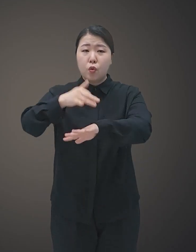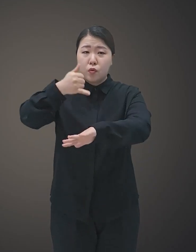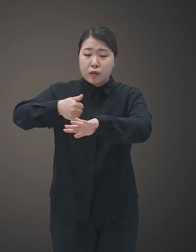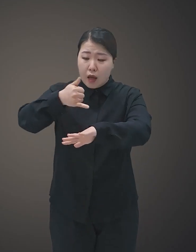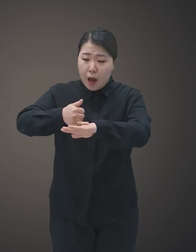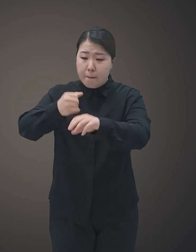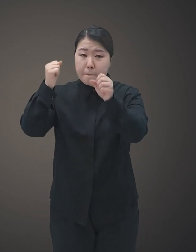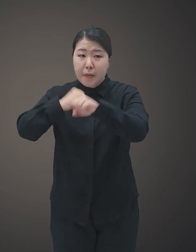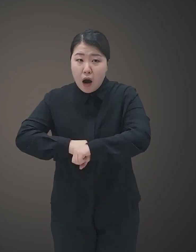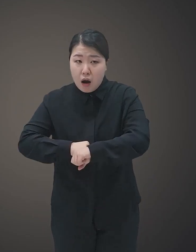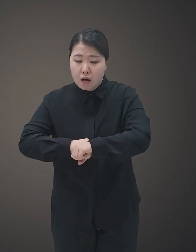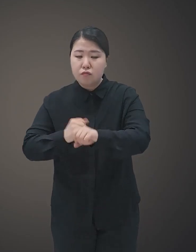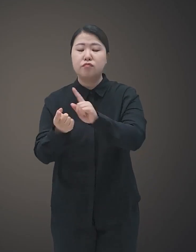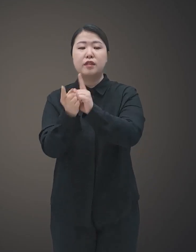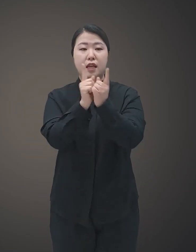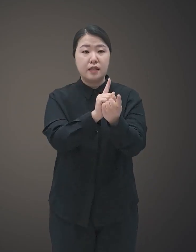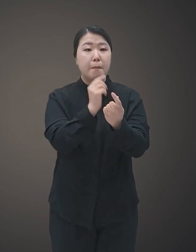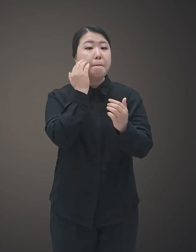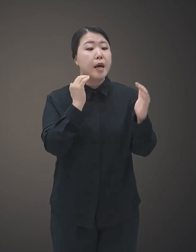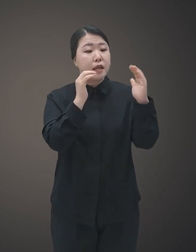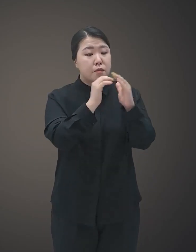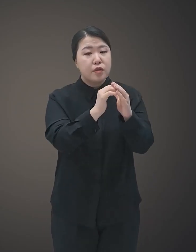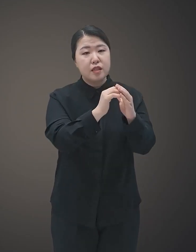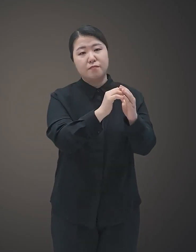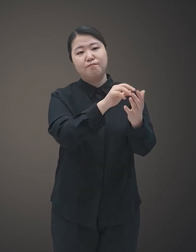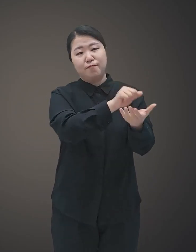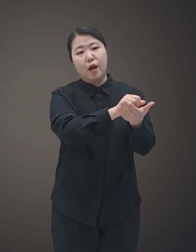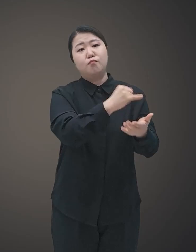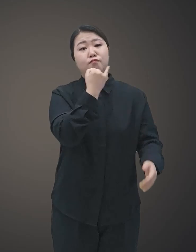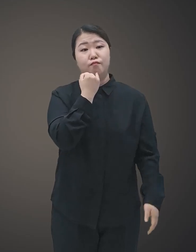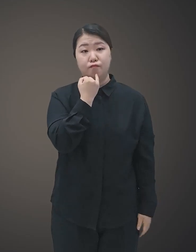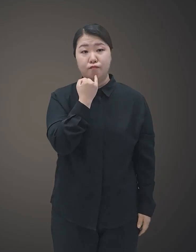망하면 백김치를 담그면 되지 않을까 생각합니다.